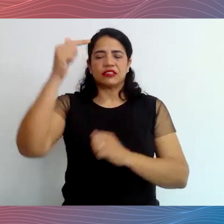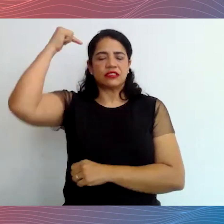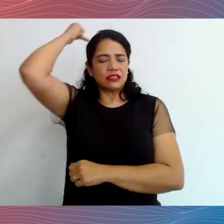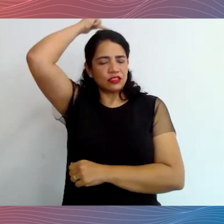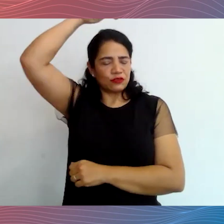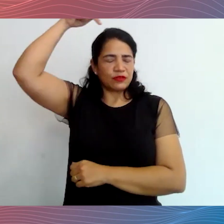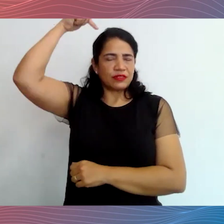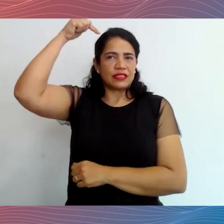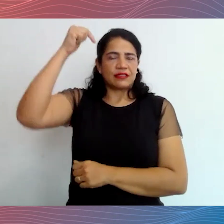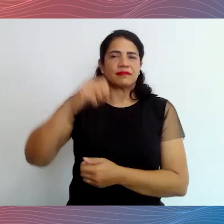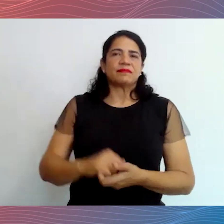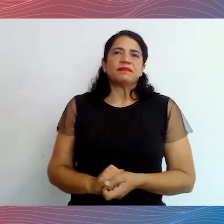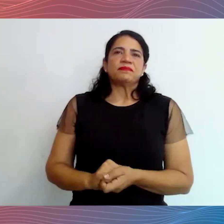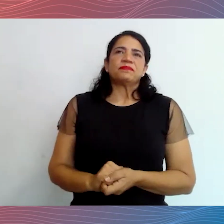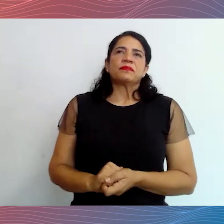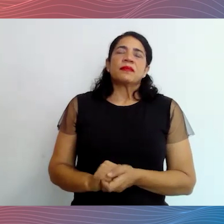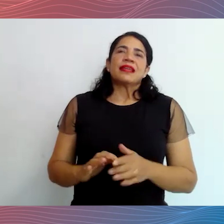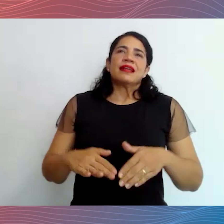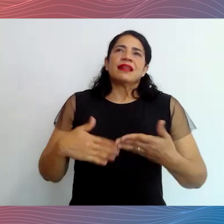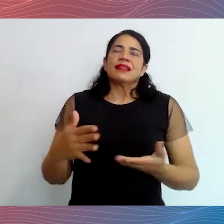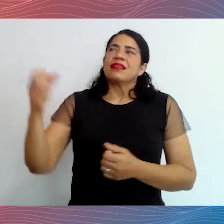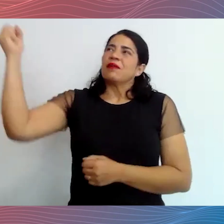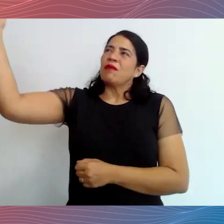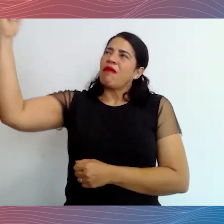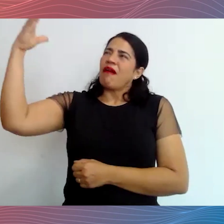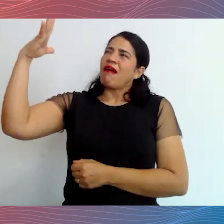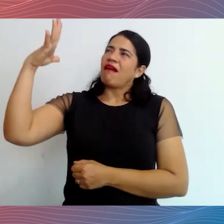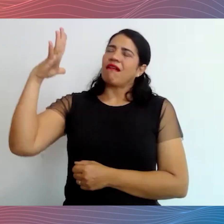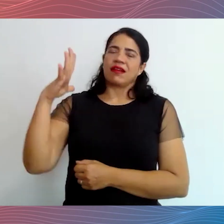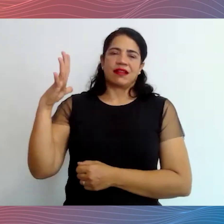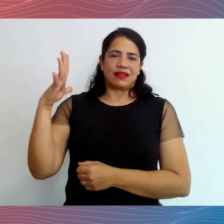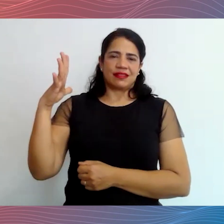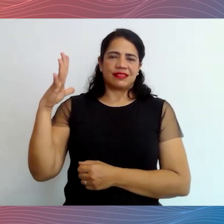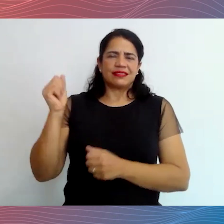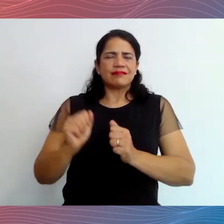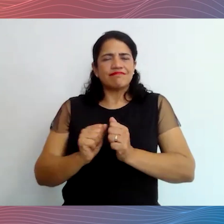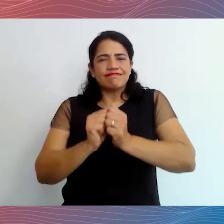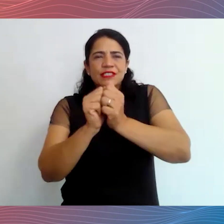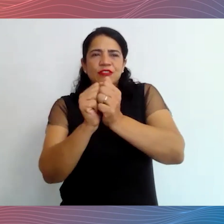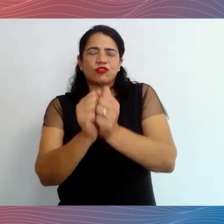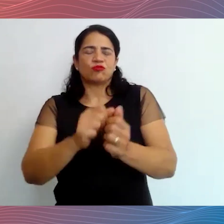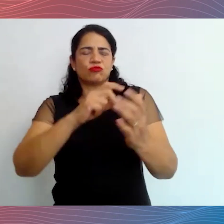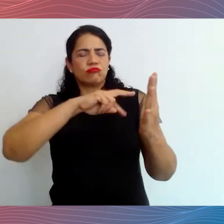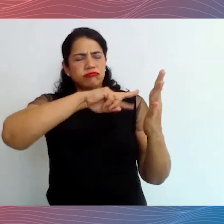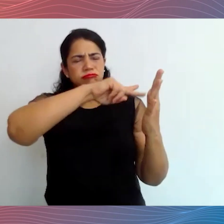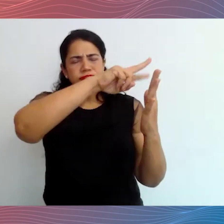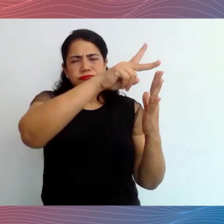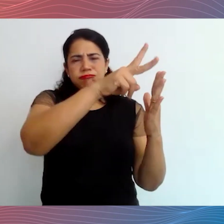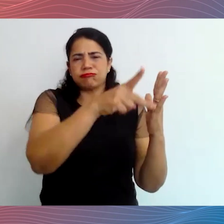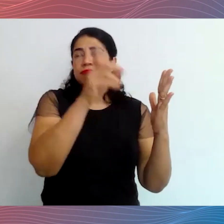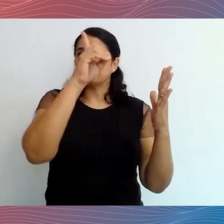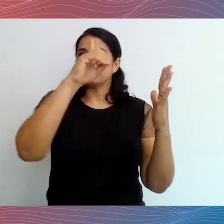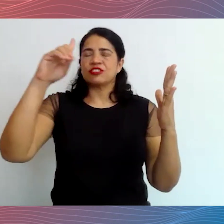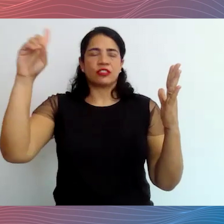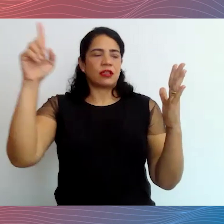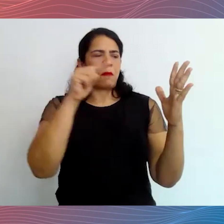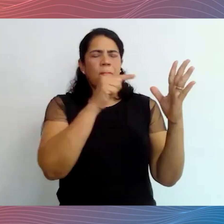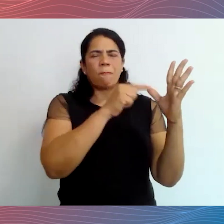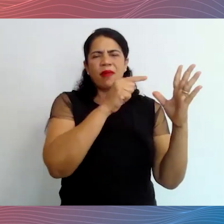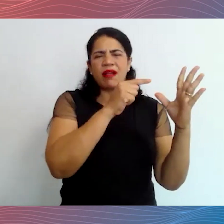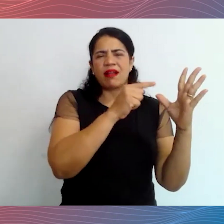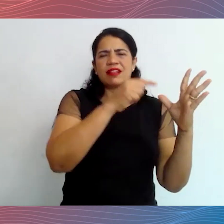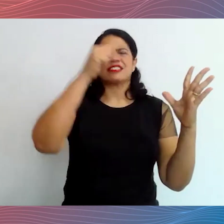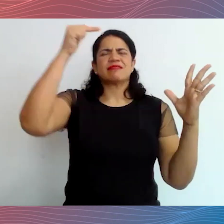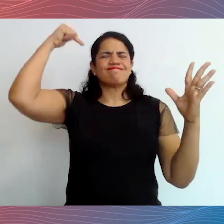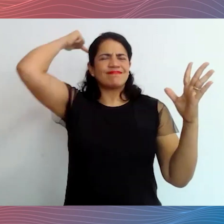divinos. Que atributos são esses? Deus é justiça, Deus é santidade, Deus quer colocar seus elementos da glória